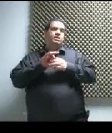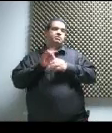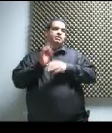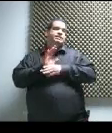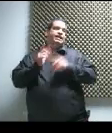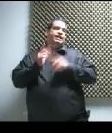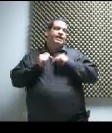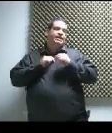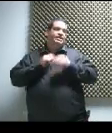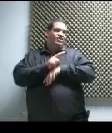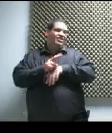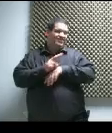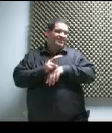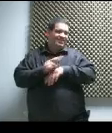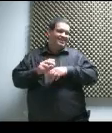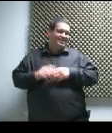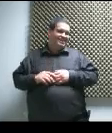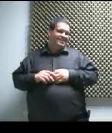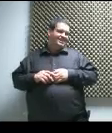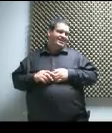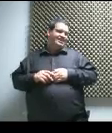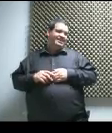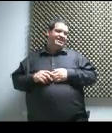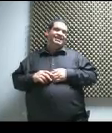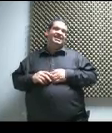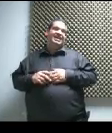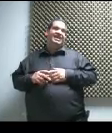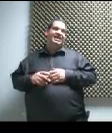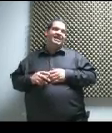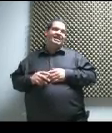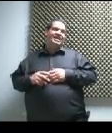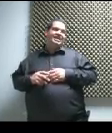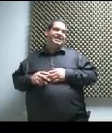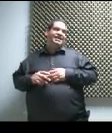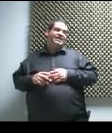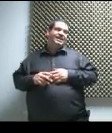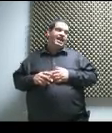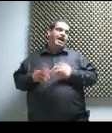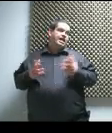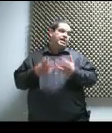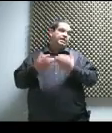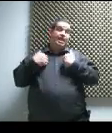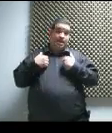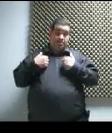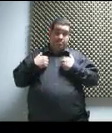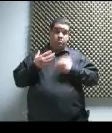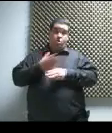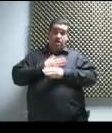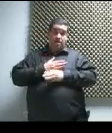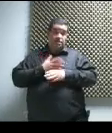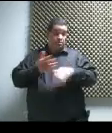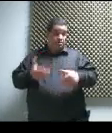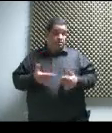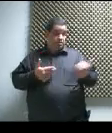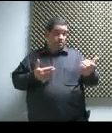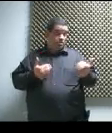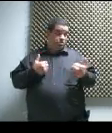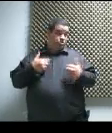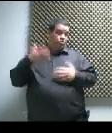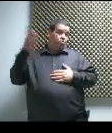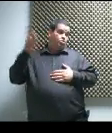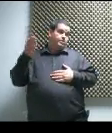Cine y Teatro de Vieques. ¡Woohoo! Aquí está. Y aquí tenemos. Vieques también tiene cooperativas de Pero antes de presentar, ¿sabes qué? Yo tengo un